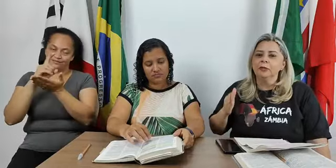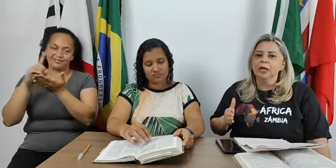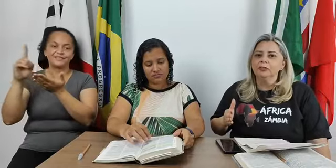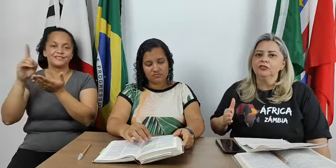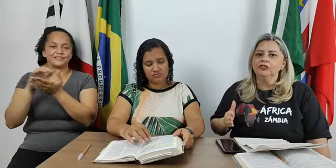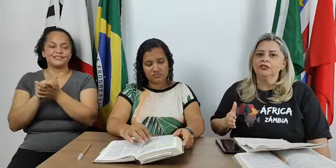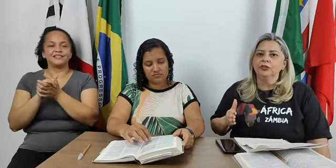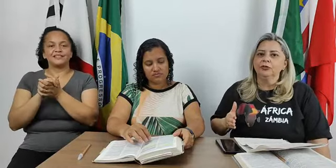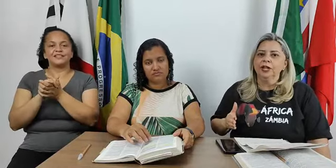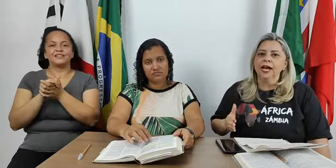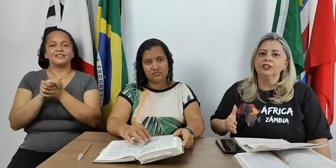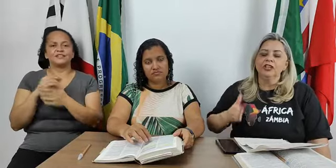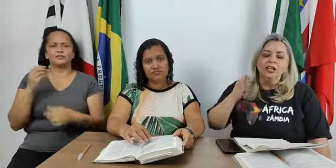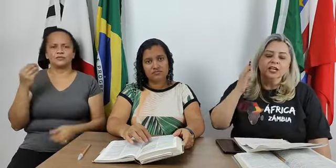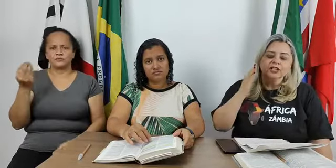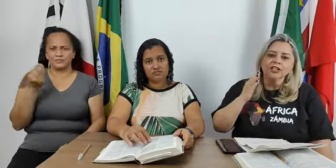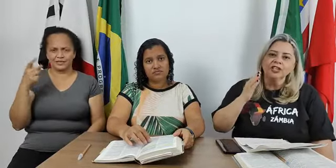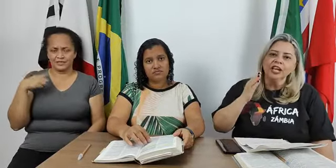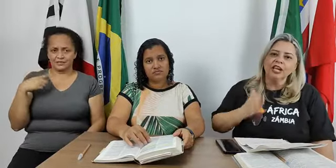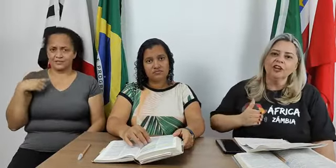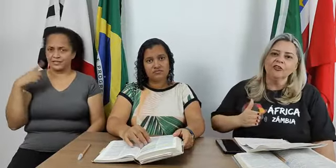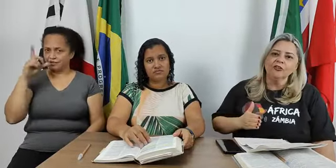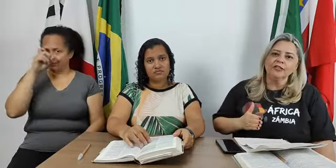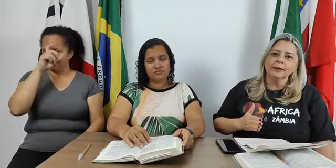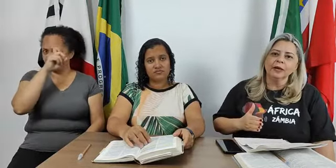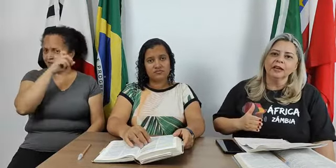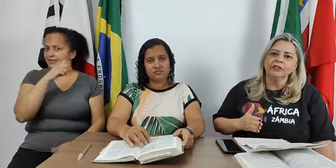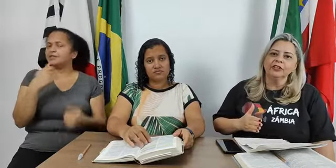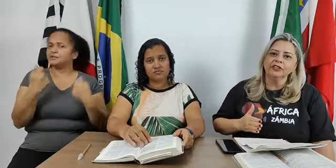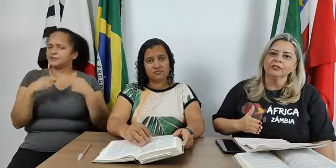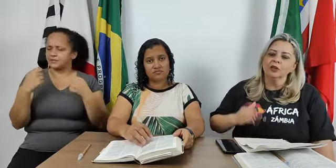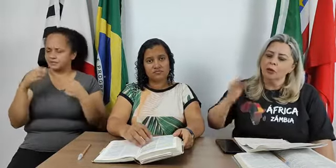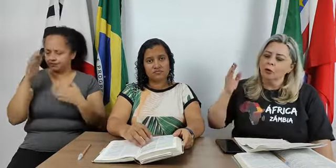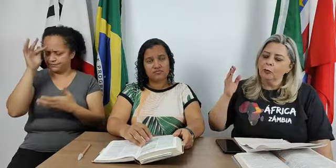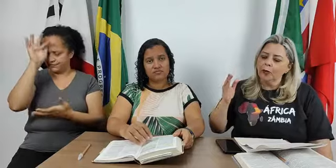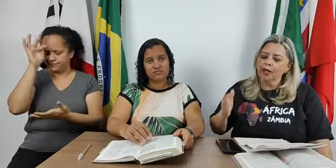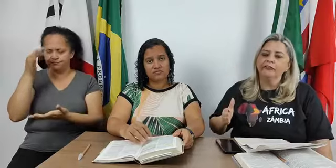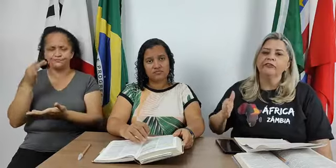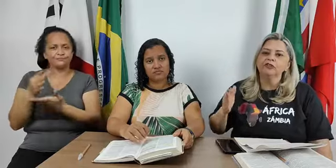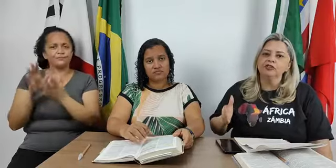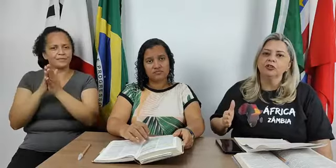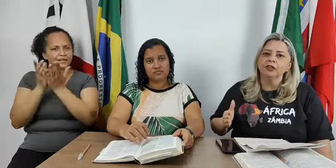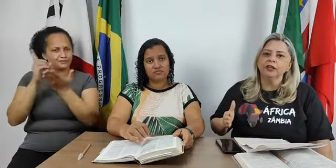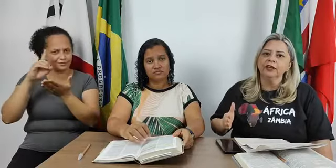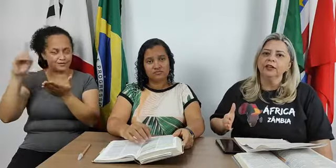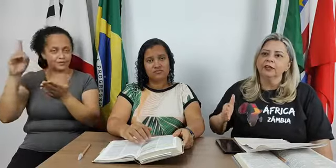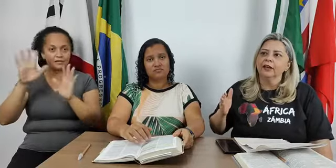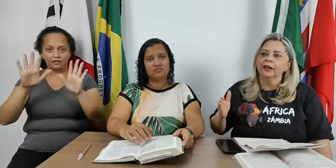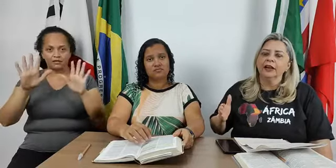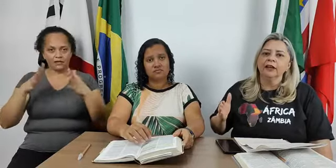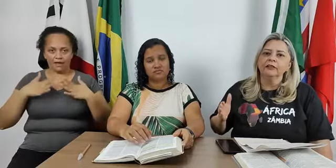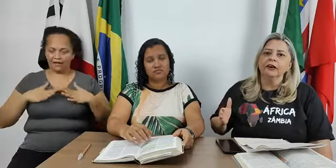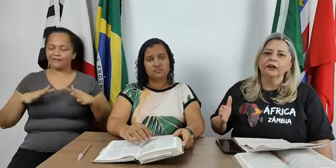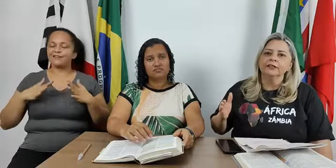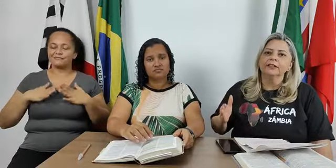esses momentos de dificuldade que a gente tem que confessar a palavra de Deus. Peraí, funciona. A Cida